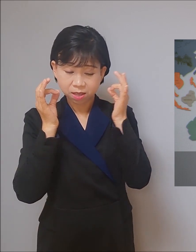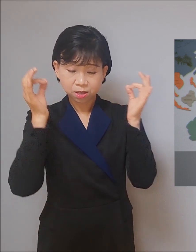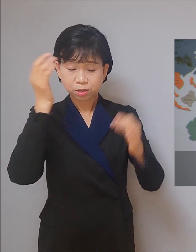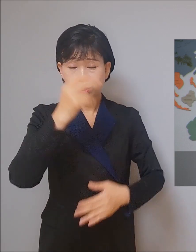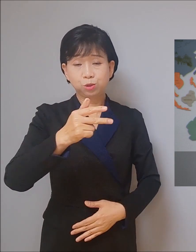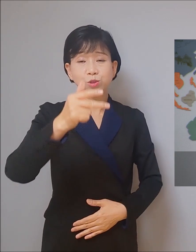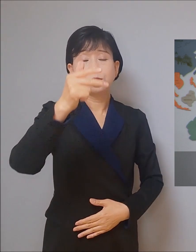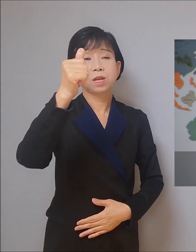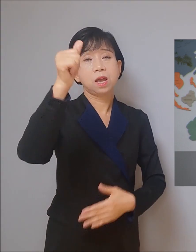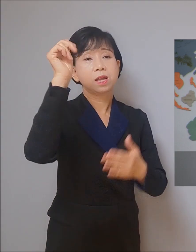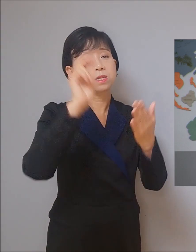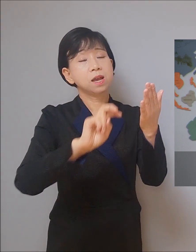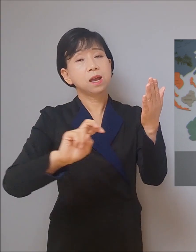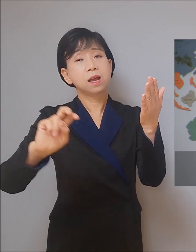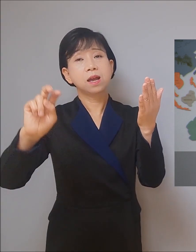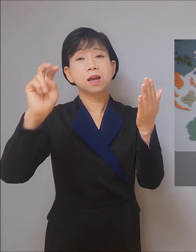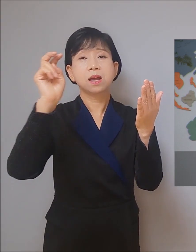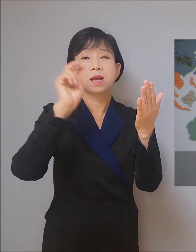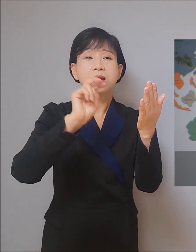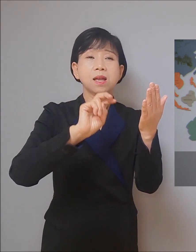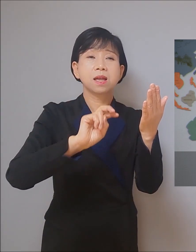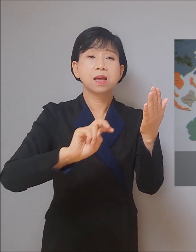다해 주